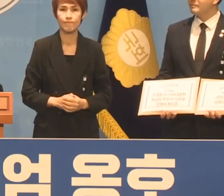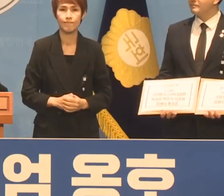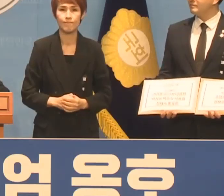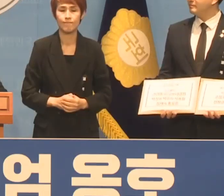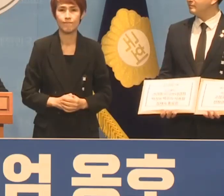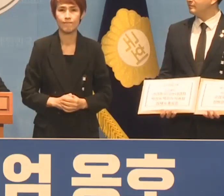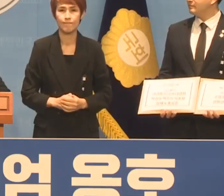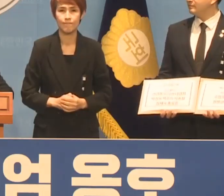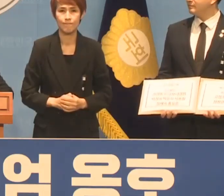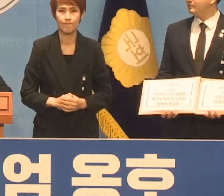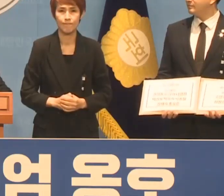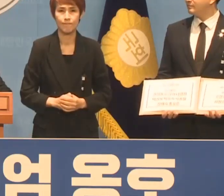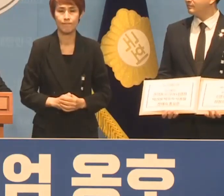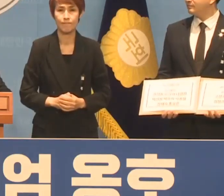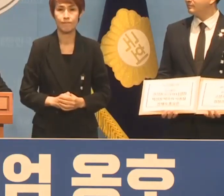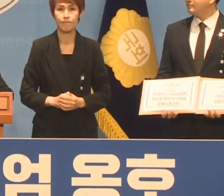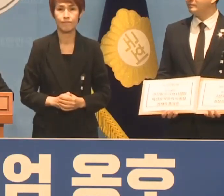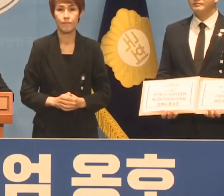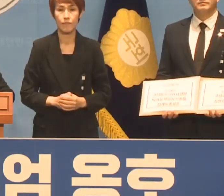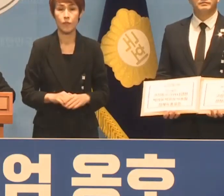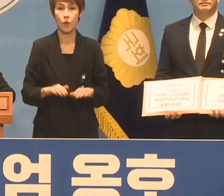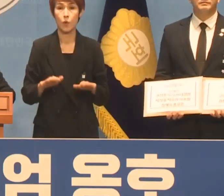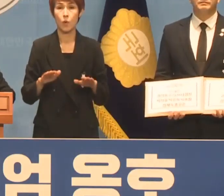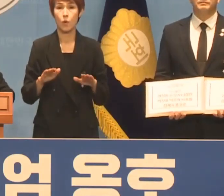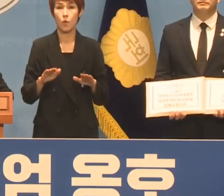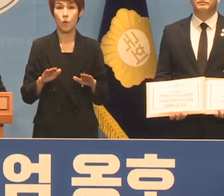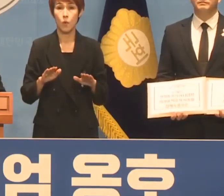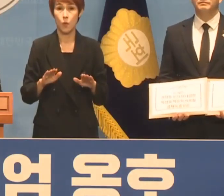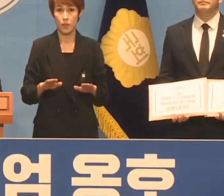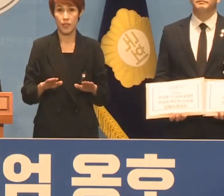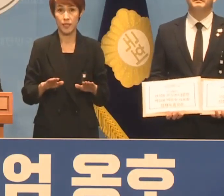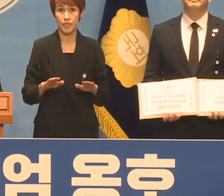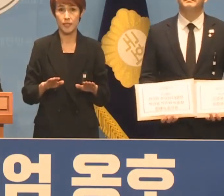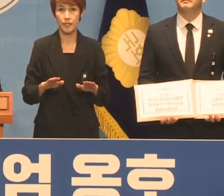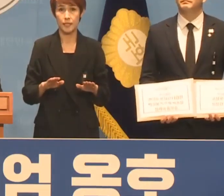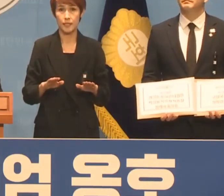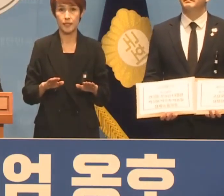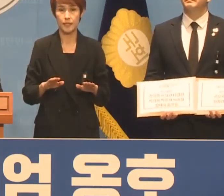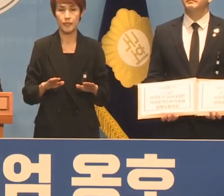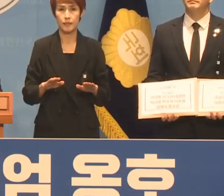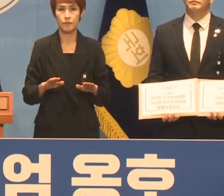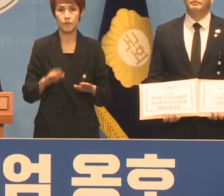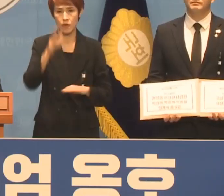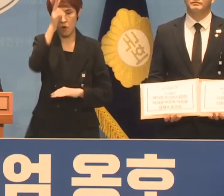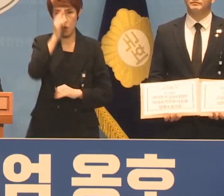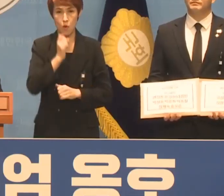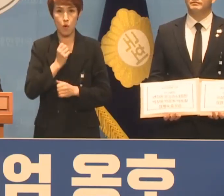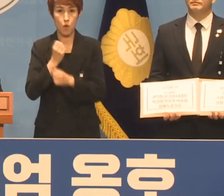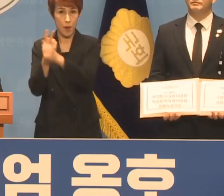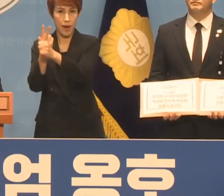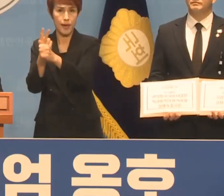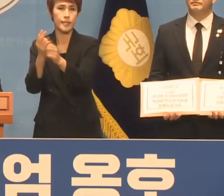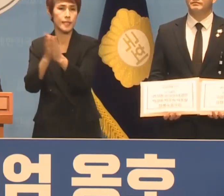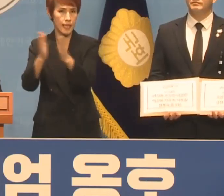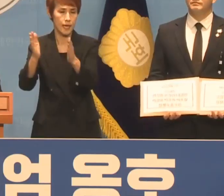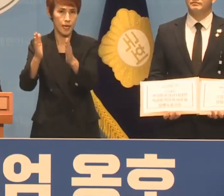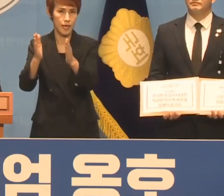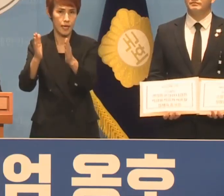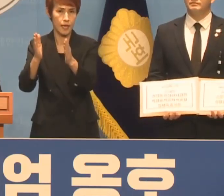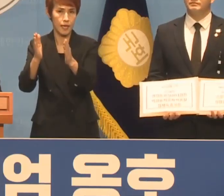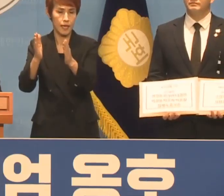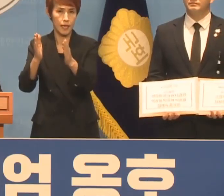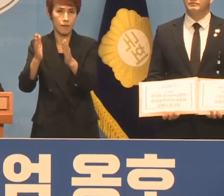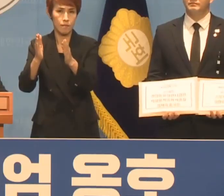네, 저희가 오늘이 구체적으로 이 고발한 것이 시작입니다. 그리고